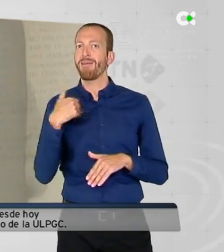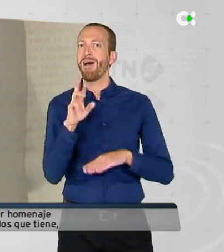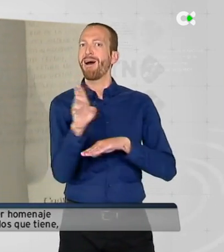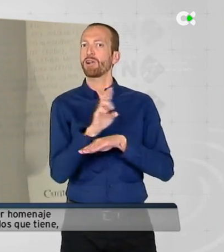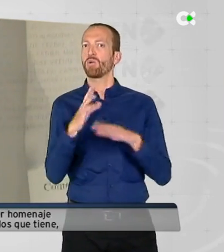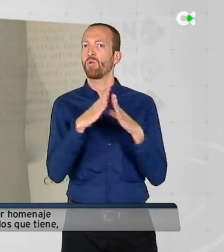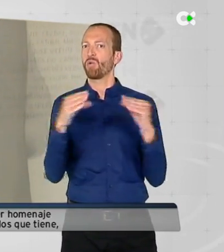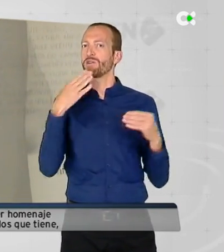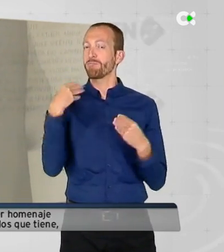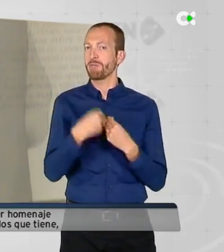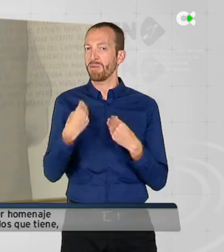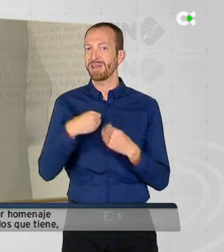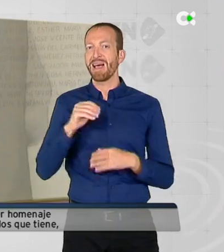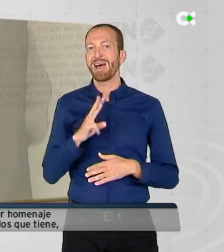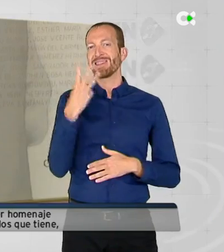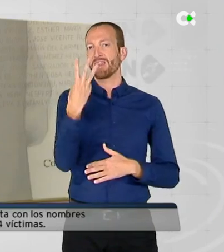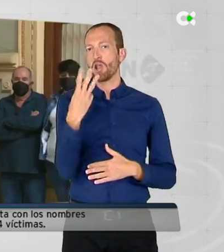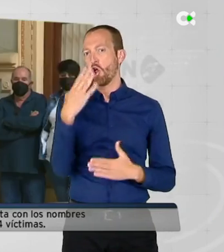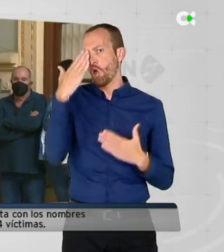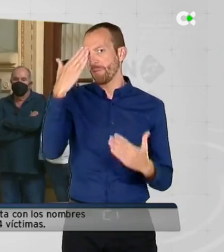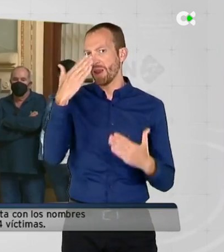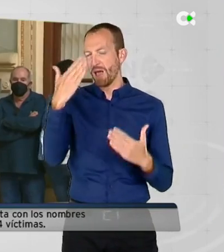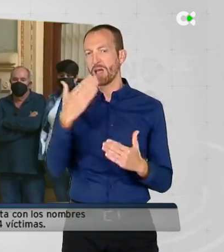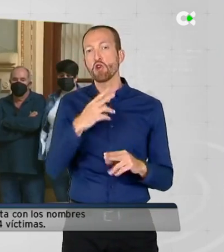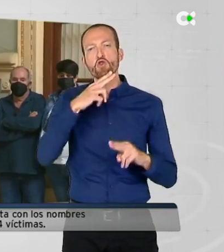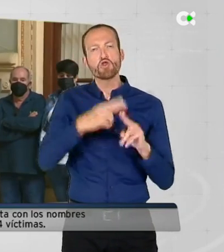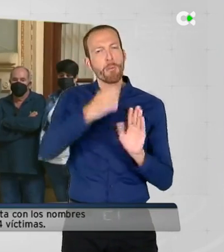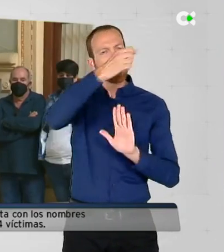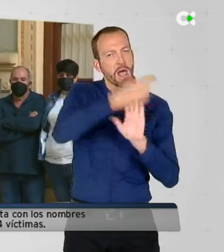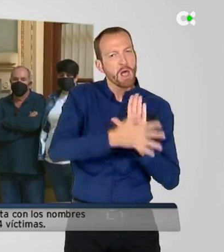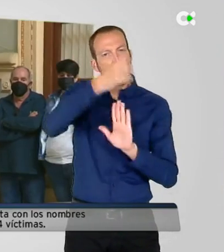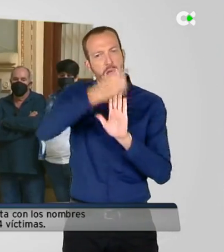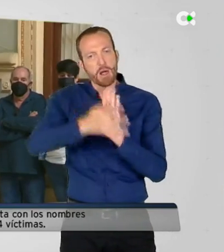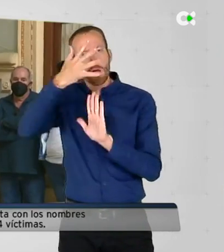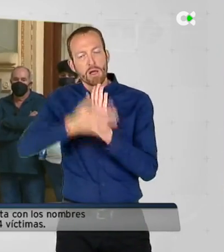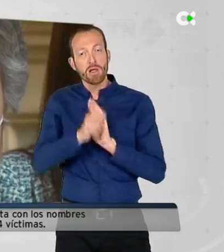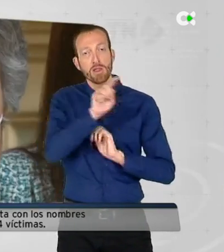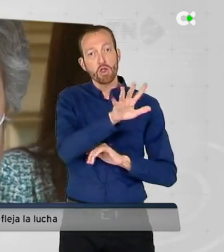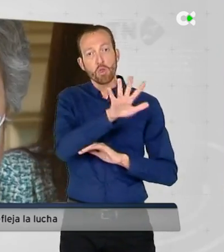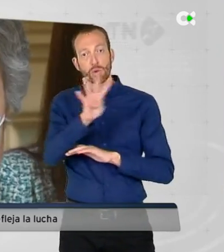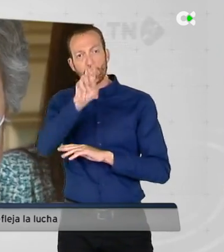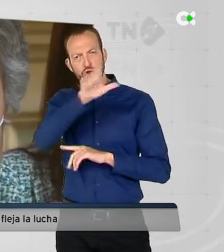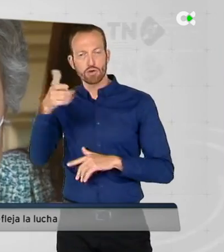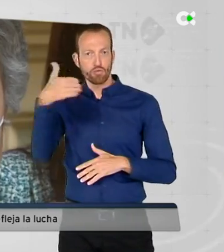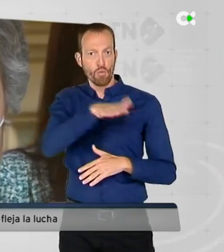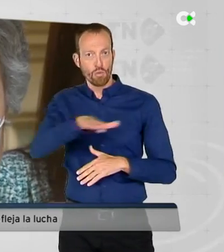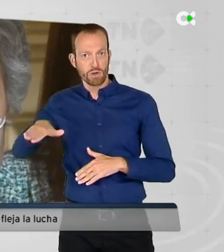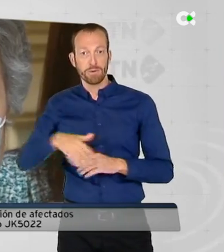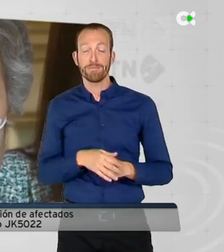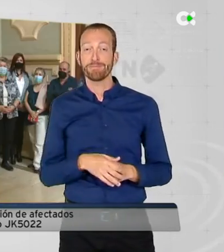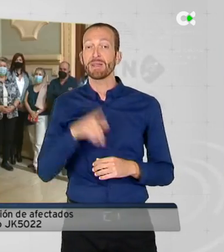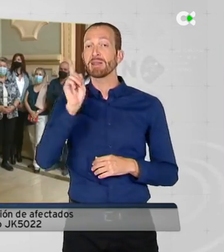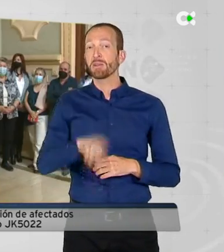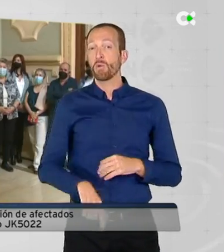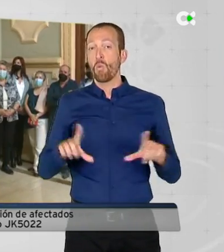Canaria. Es el tercer homenaje a los fallecidos que tiene la relación completa con los nombres de las 154 víctimas. El cuadro refleja además